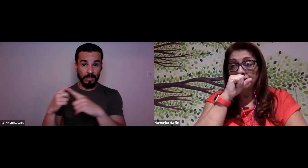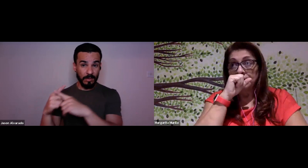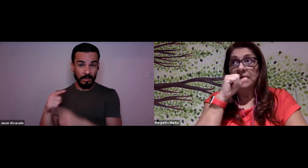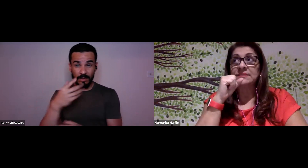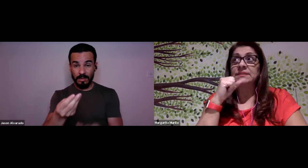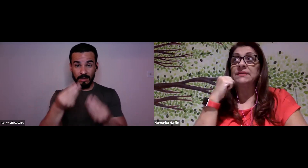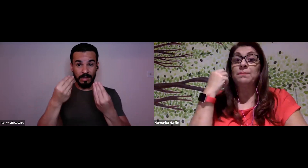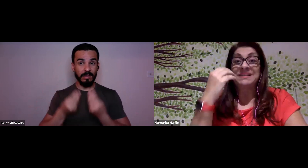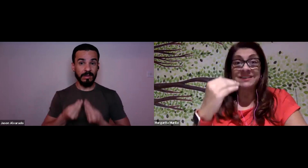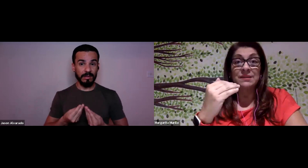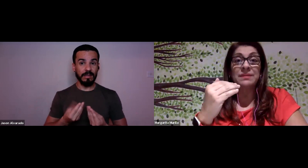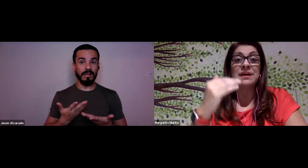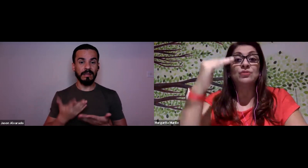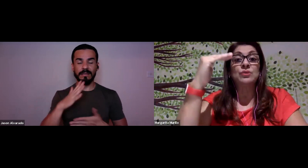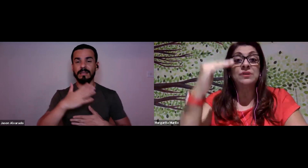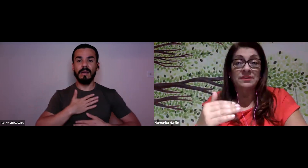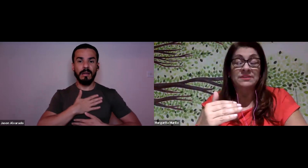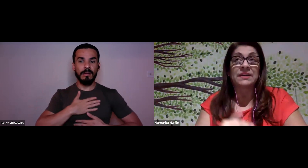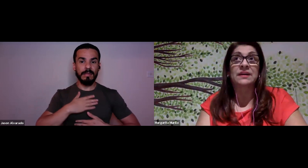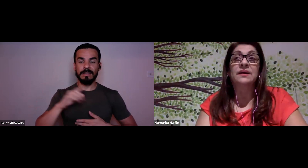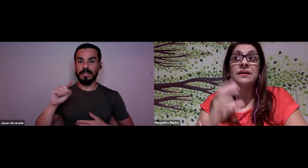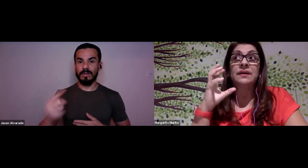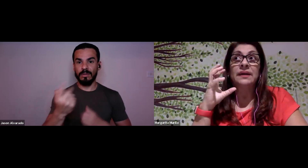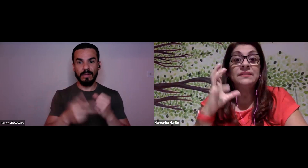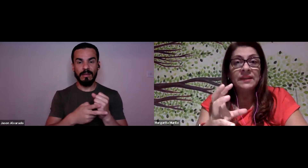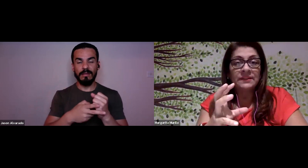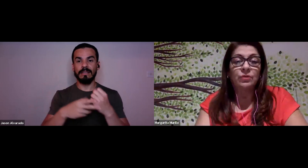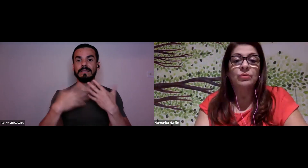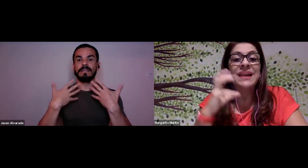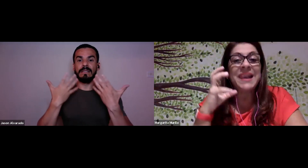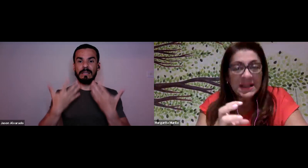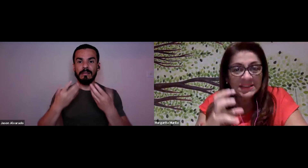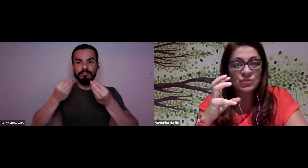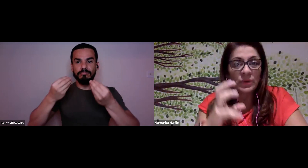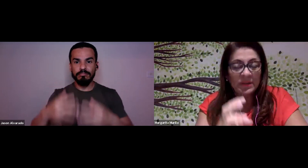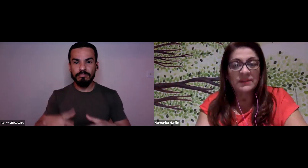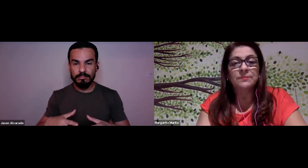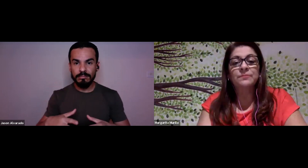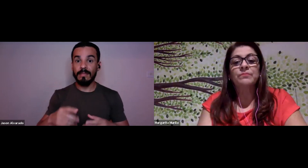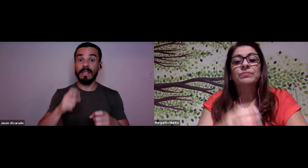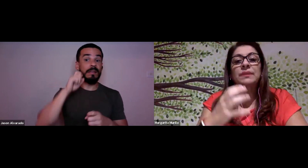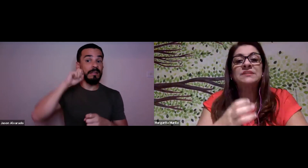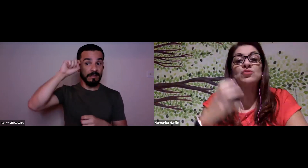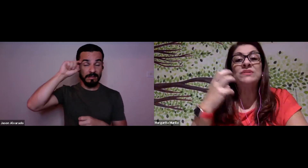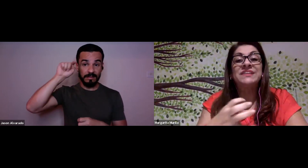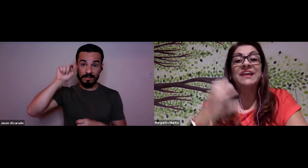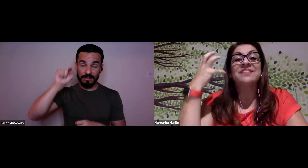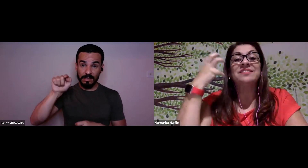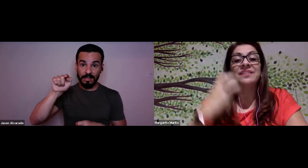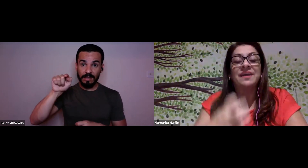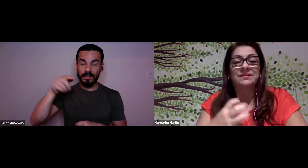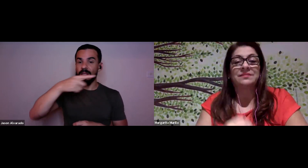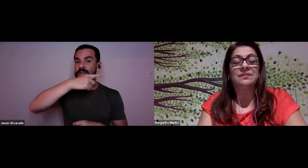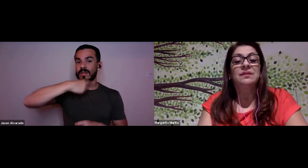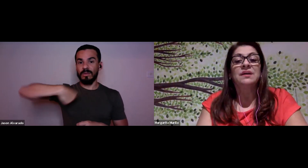vende es este placer inmediato y de descarga entiéndalo la sexualidad es nuestra